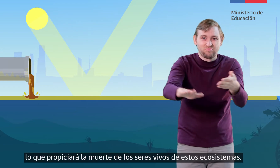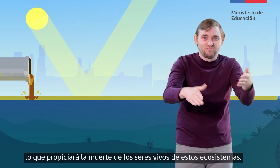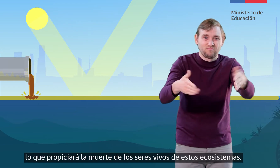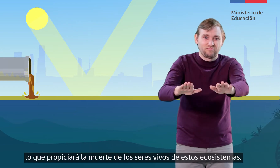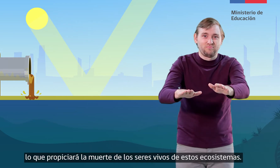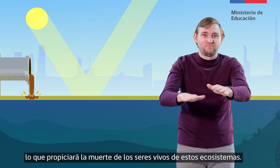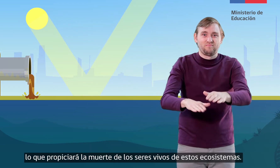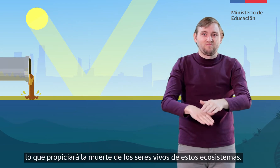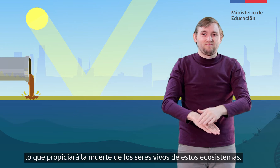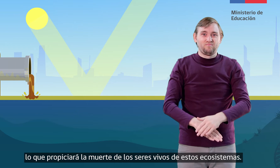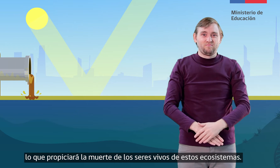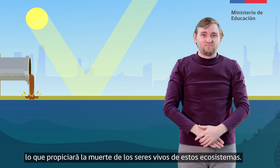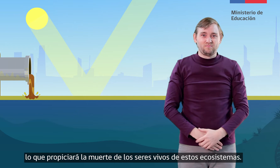de estos ecosistemas.